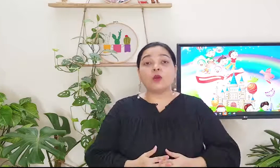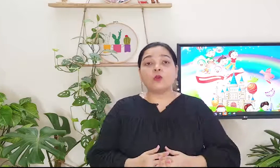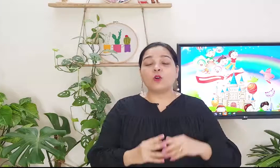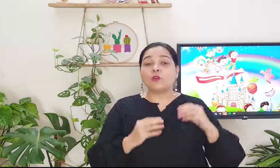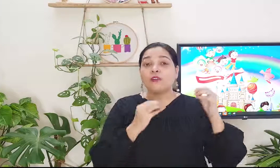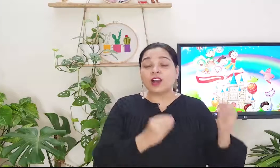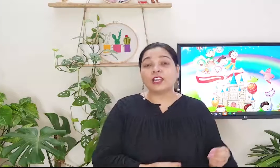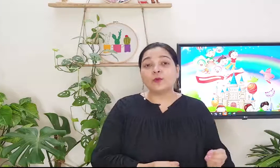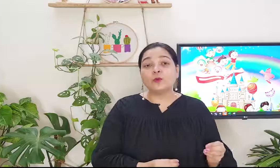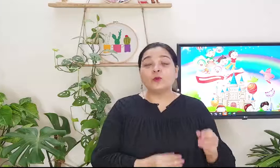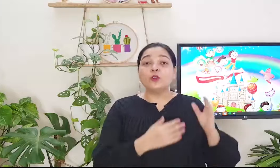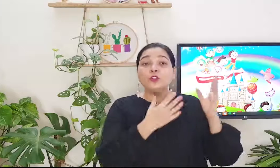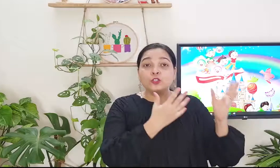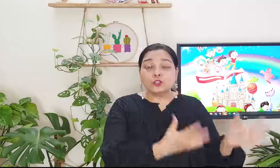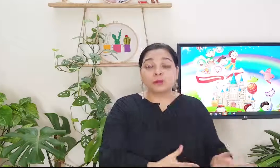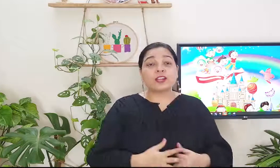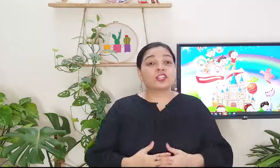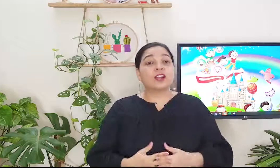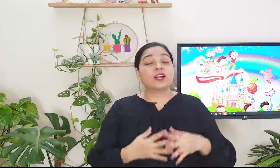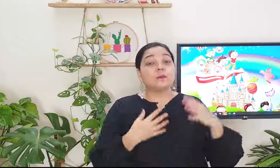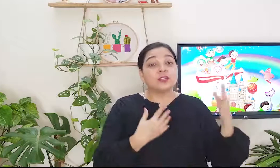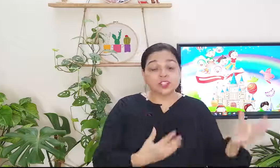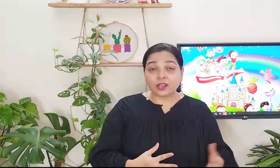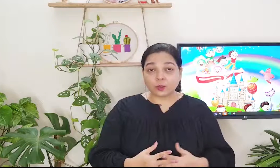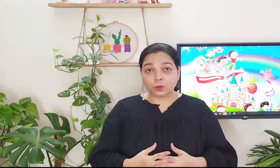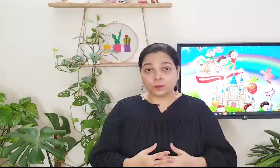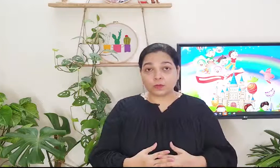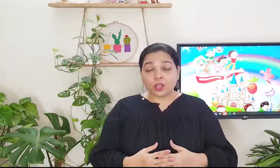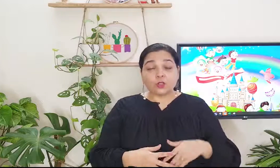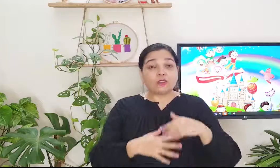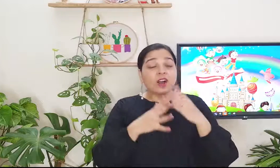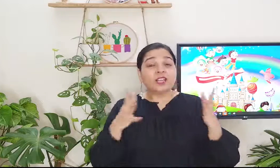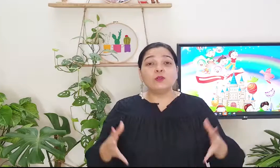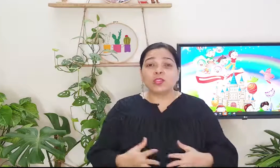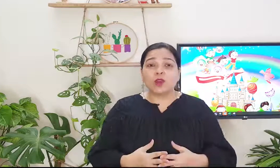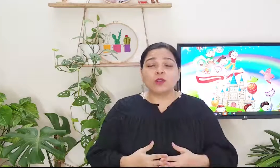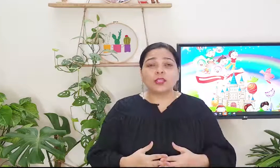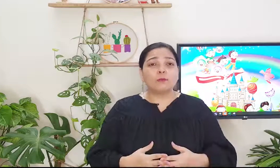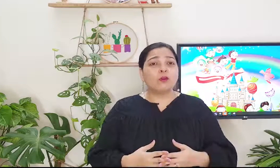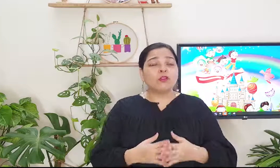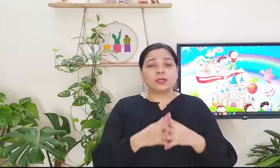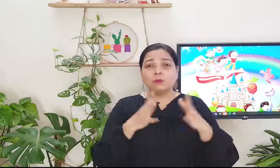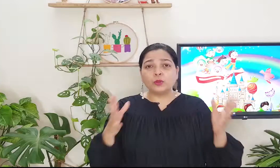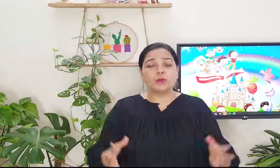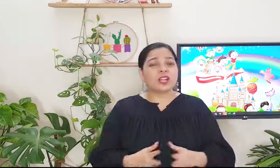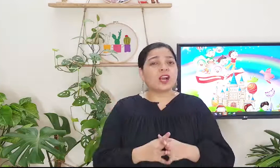নিনভে যাও আর ওখানে সমস্ত লোকেদেরকে সুসমাচার শোনাও। কারণ ওখানে লোক খুব খারাপ হয়ে